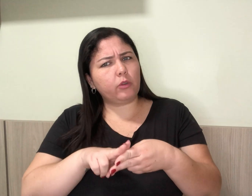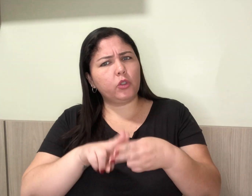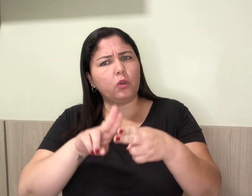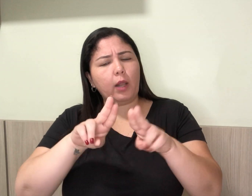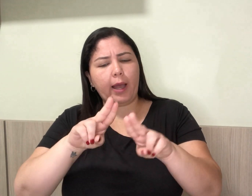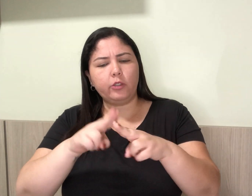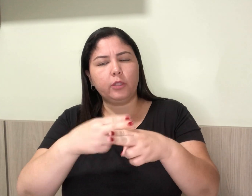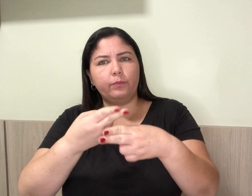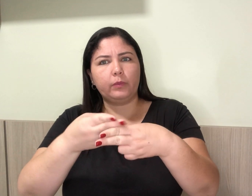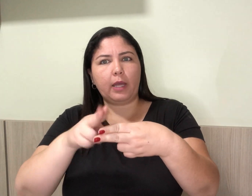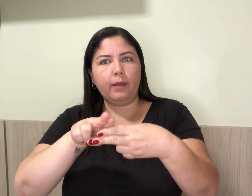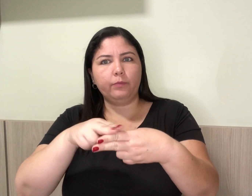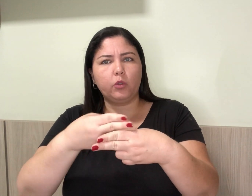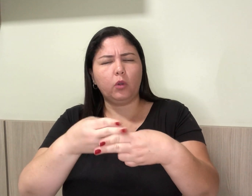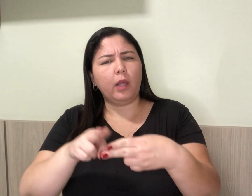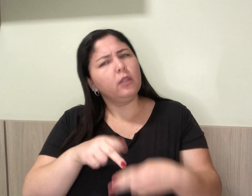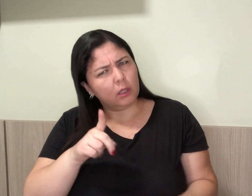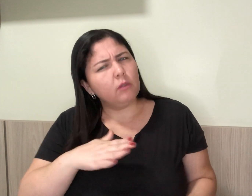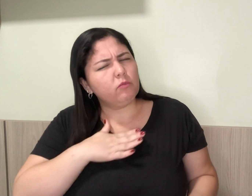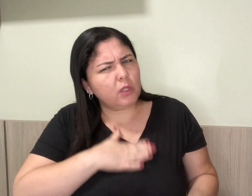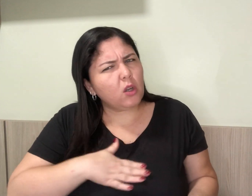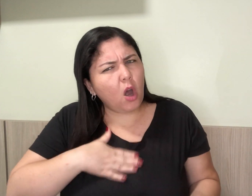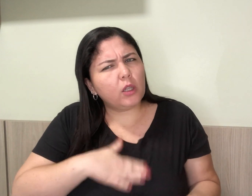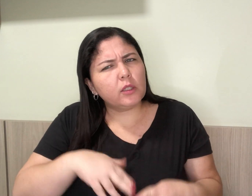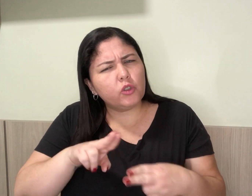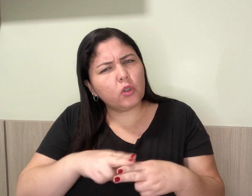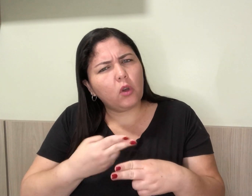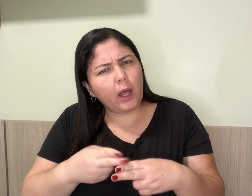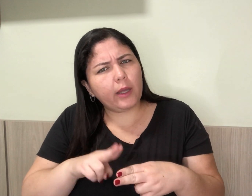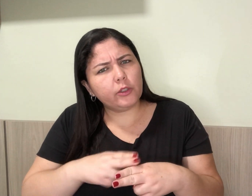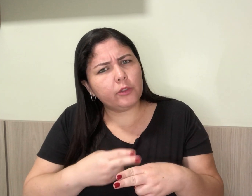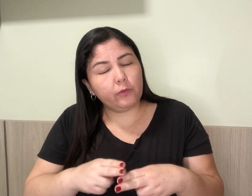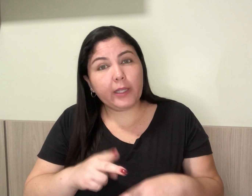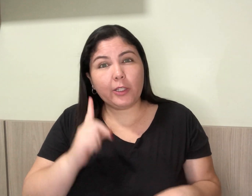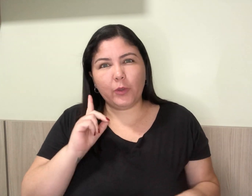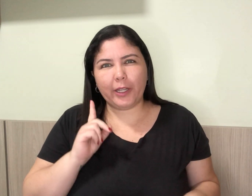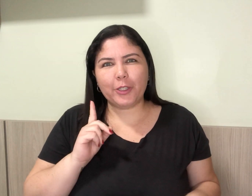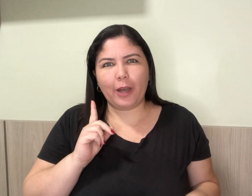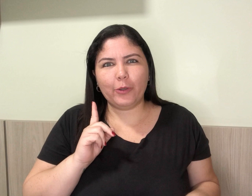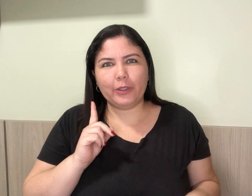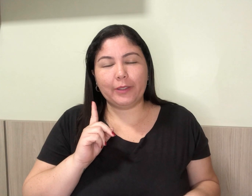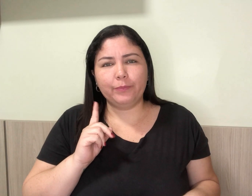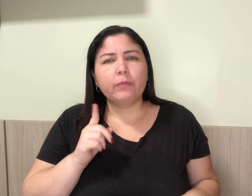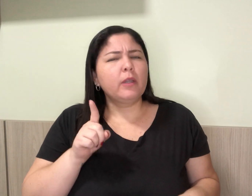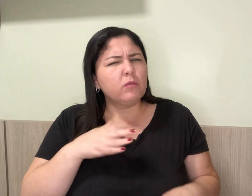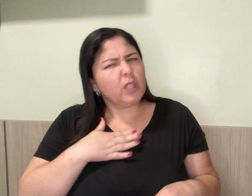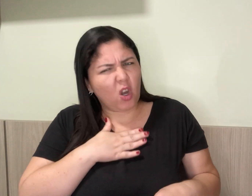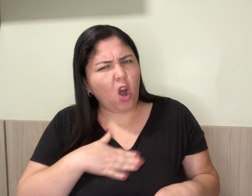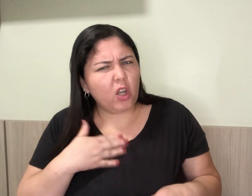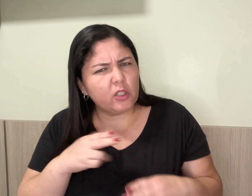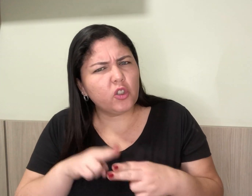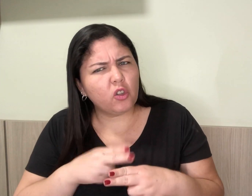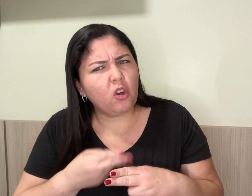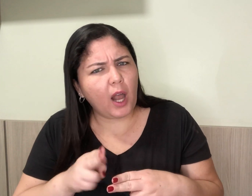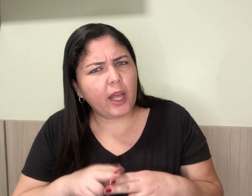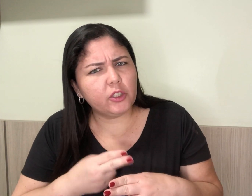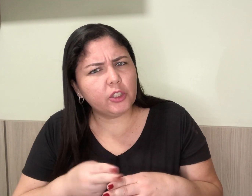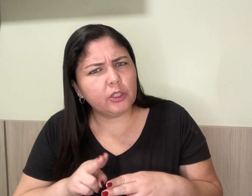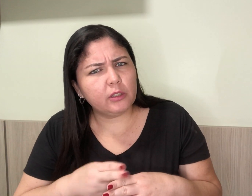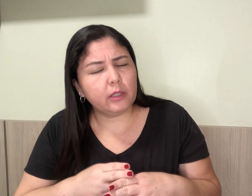de chocolate, tá? Chocolate. Você gosta de chocolate? Vê que é diferente da outra? Você gosta de chocolate? Aí você vai